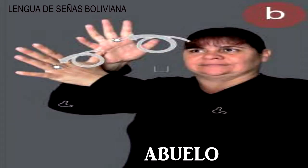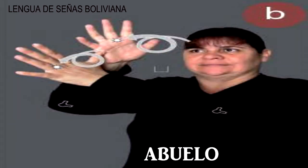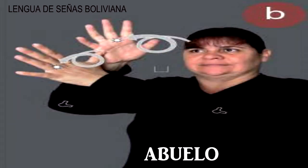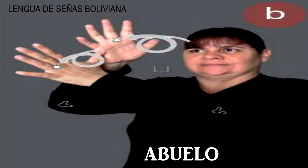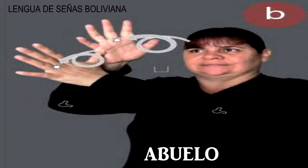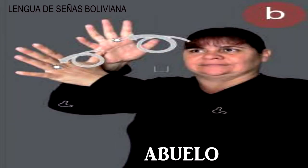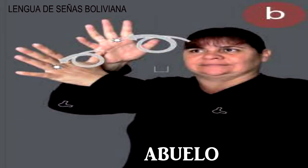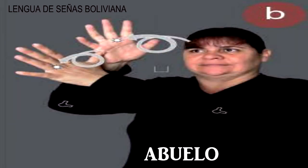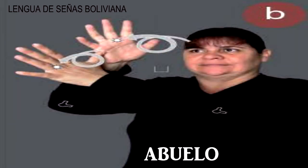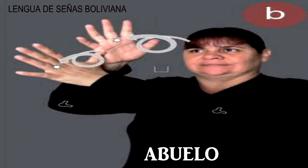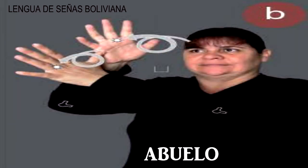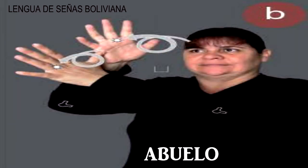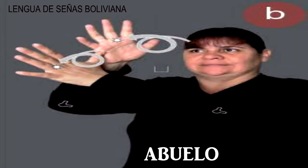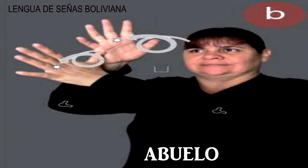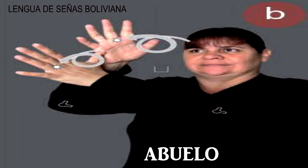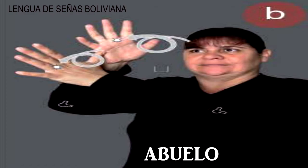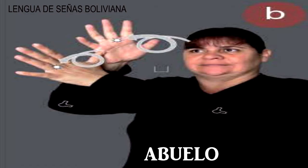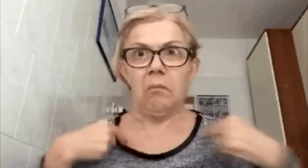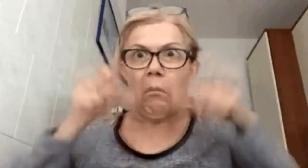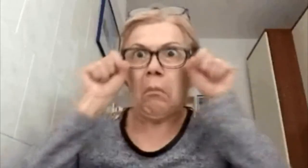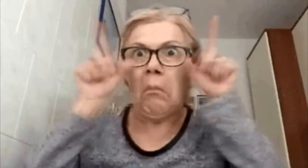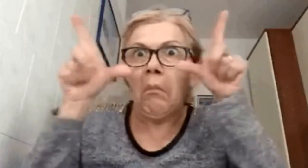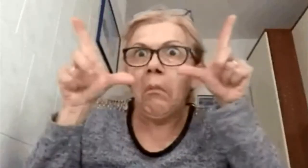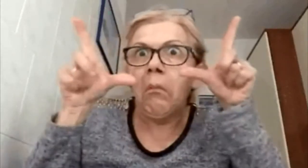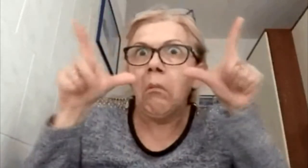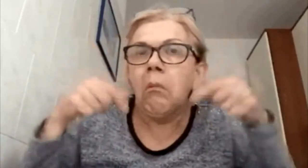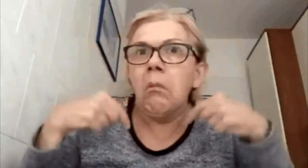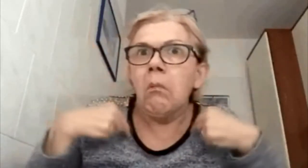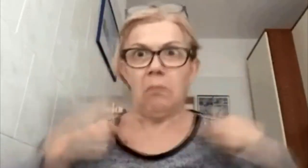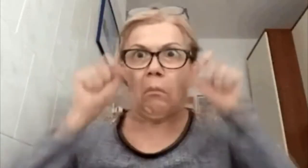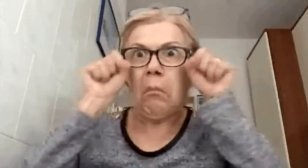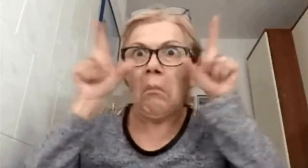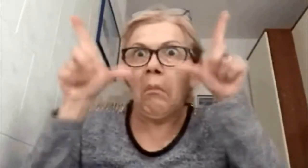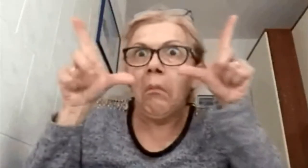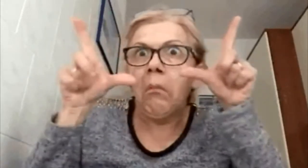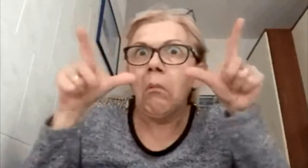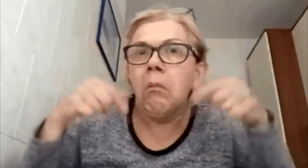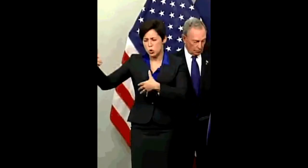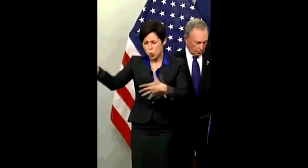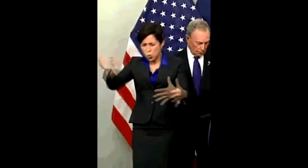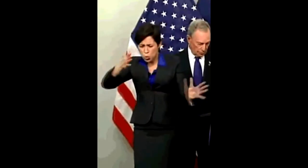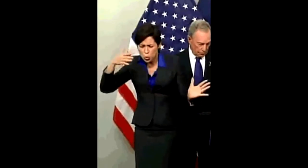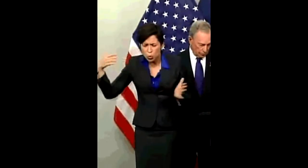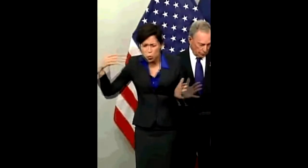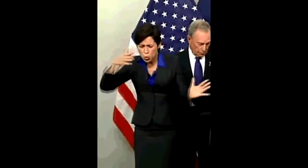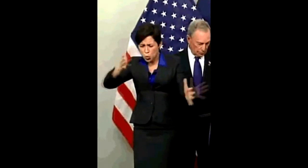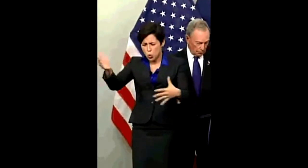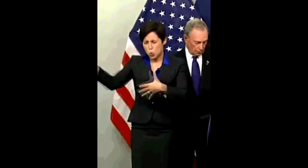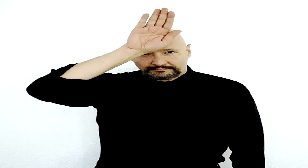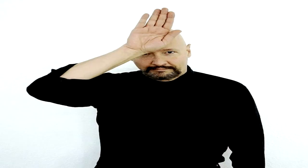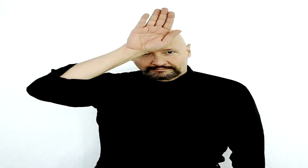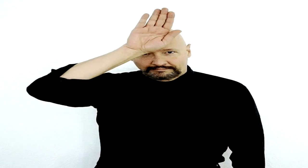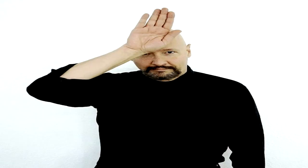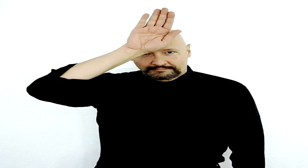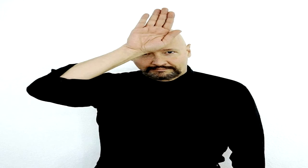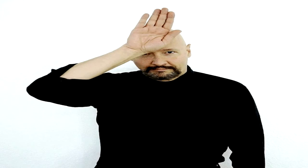signo y la producción de movimientos no manuales, expresión facial, cabeza,